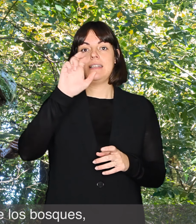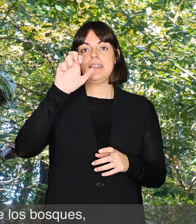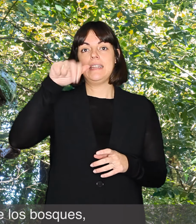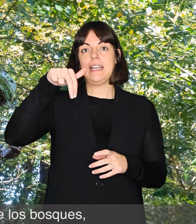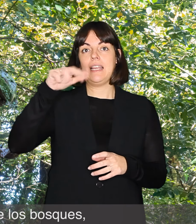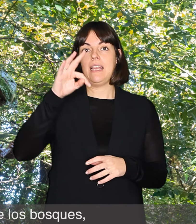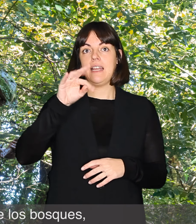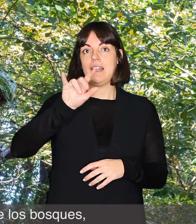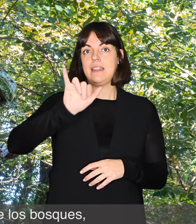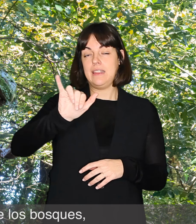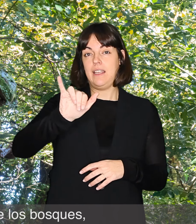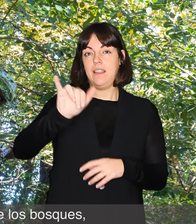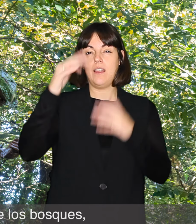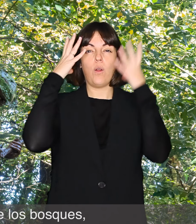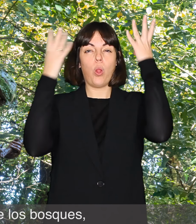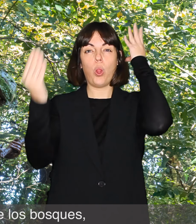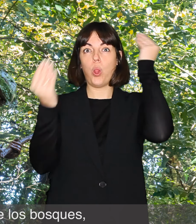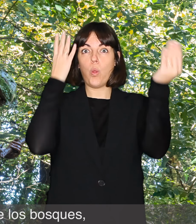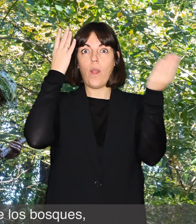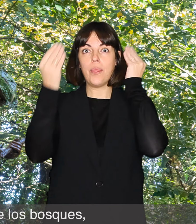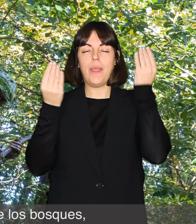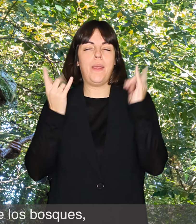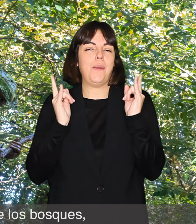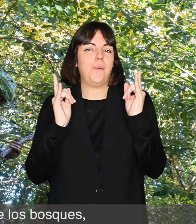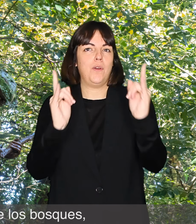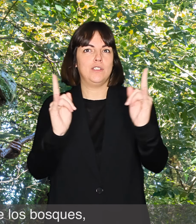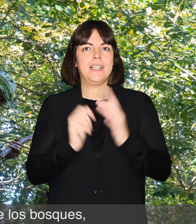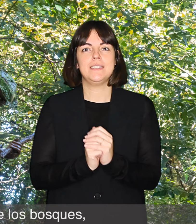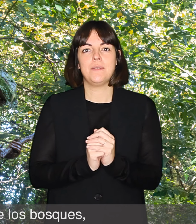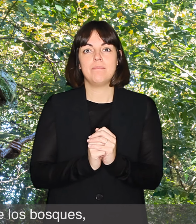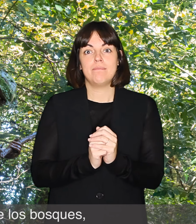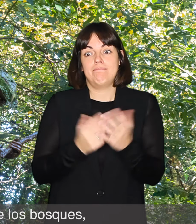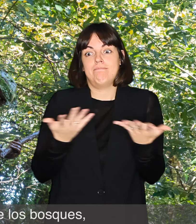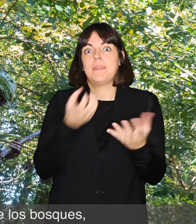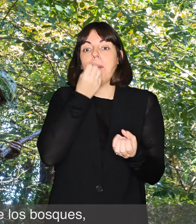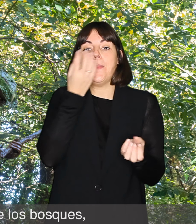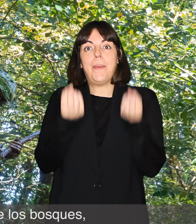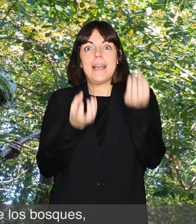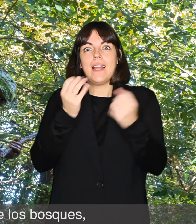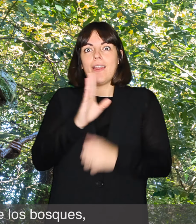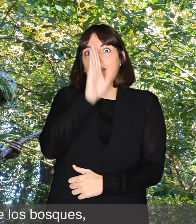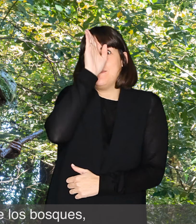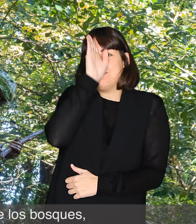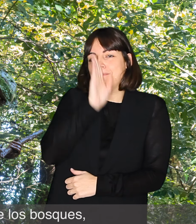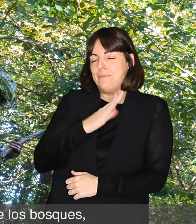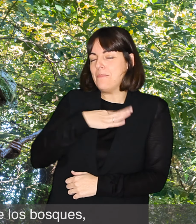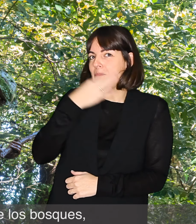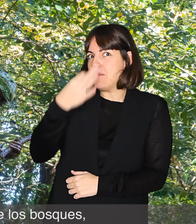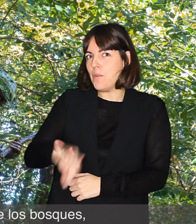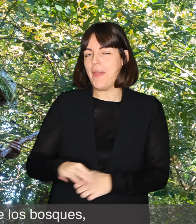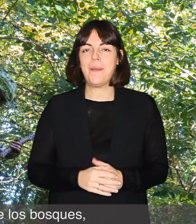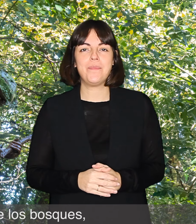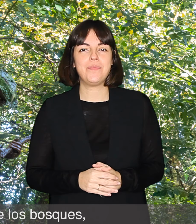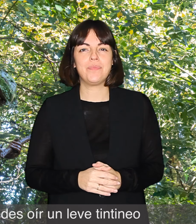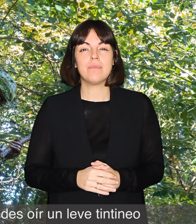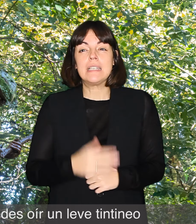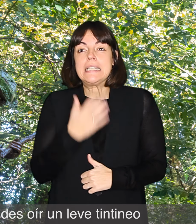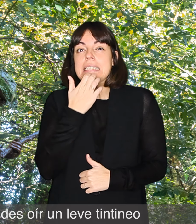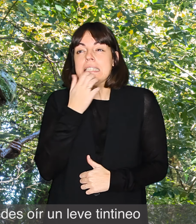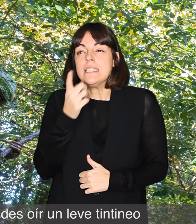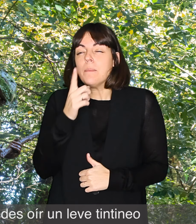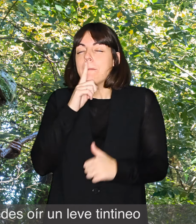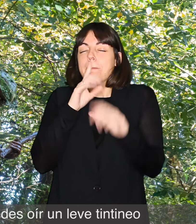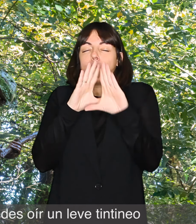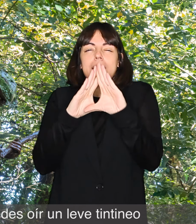El Trenti es un duende de los bosques, por eso pasa desapercibido entre la población. Pero si estás en